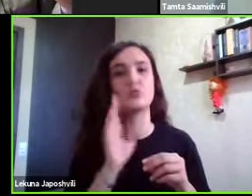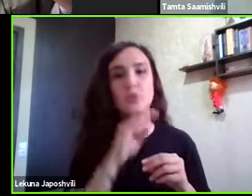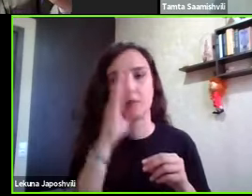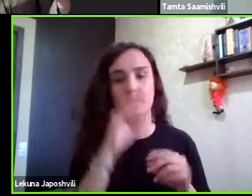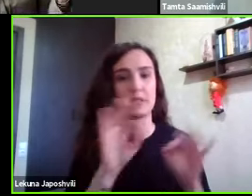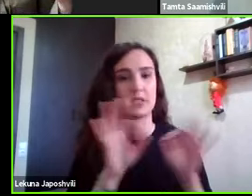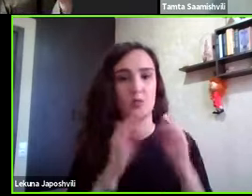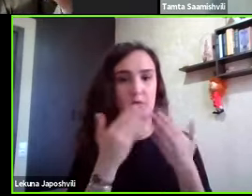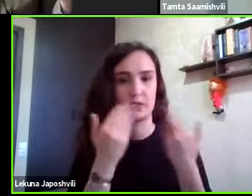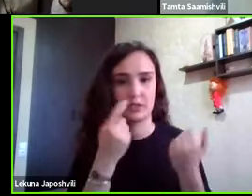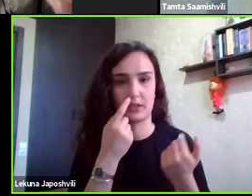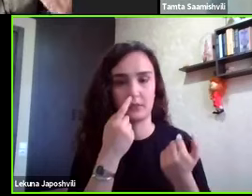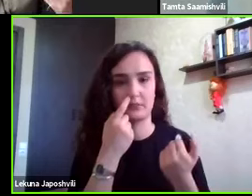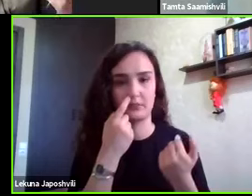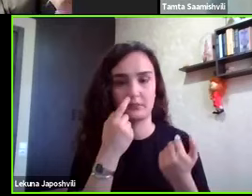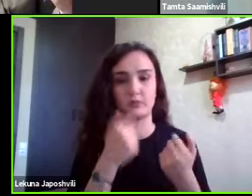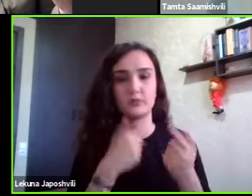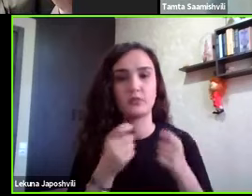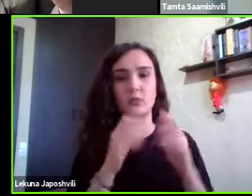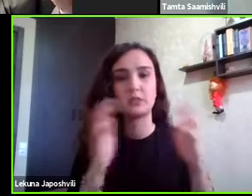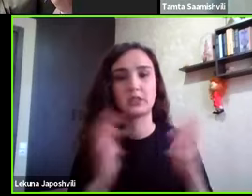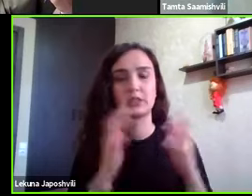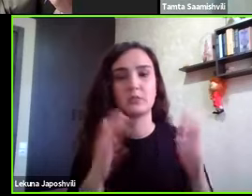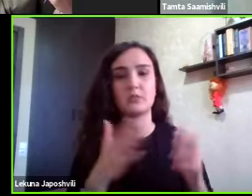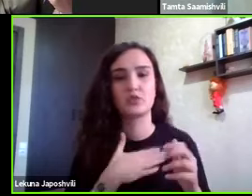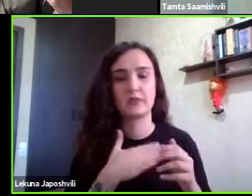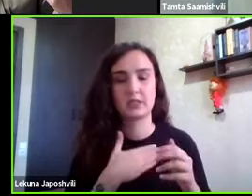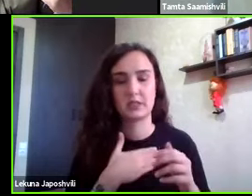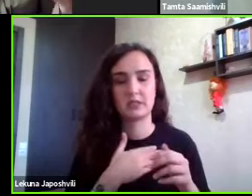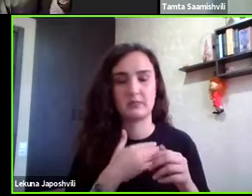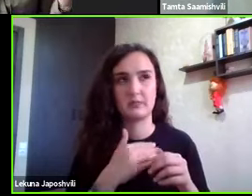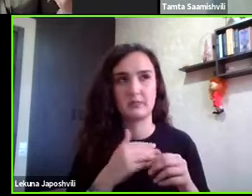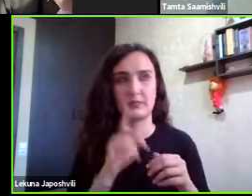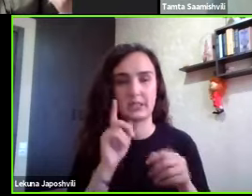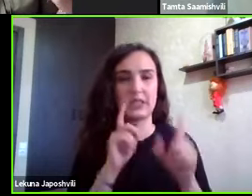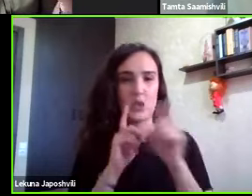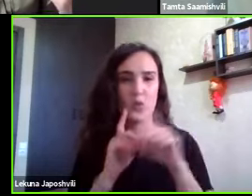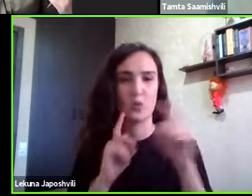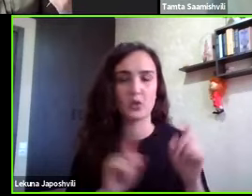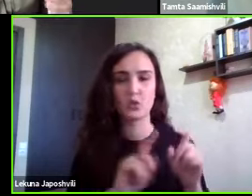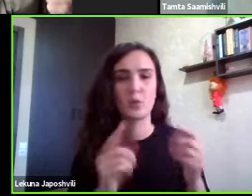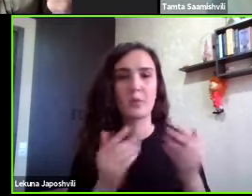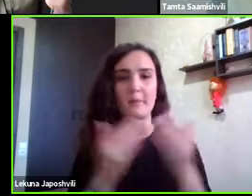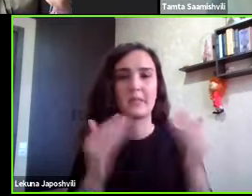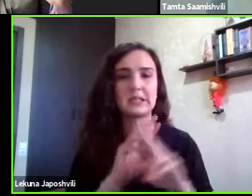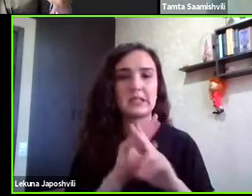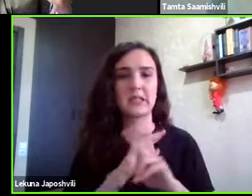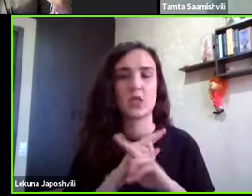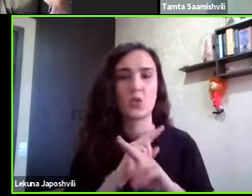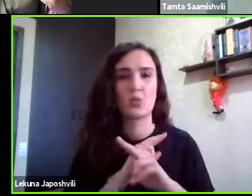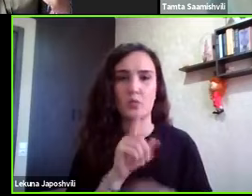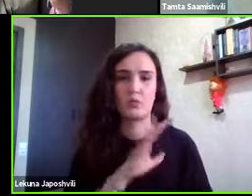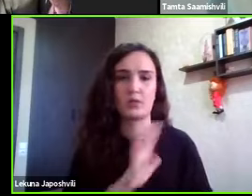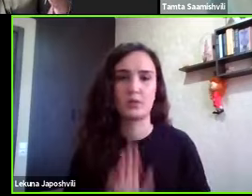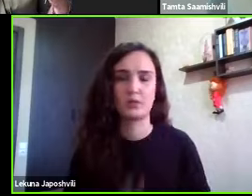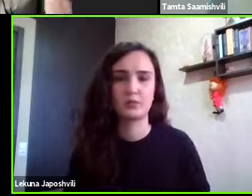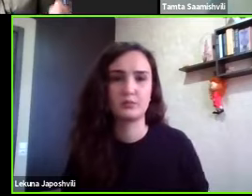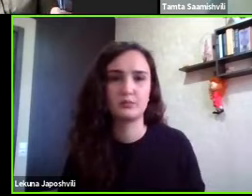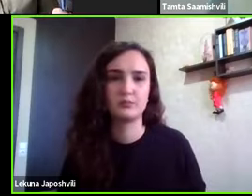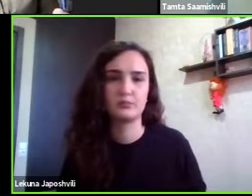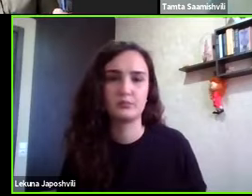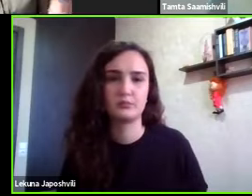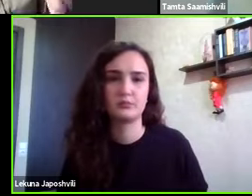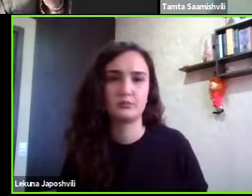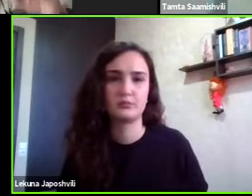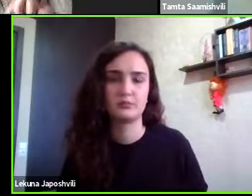უფრო საუბარი. ჩვენ ვფრთხილდები ჩვენ ზემოთ მდგომ თაობას, რომ მათ ლეტალური გამოსავალი არ ქონდეთ. მეგონი